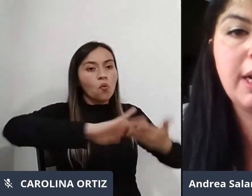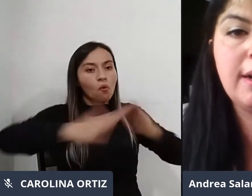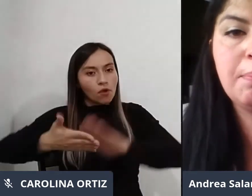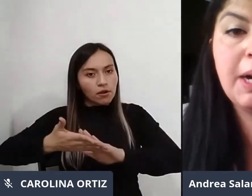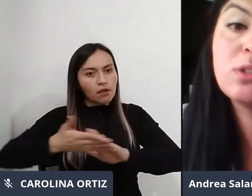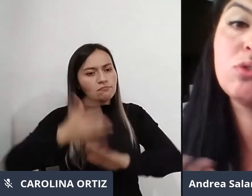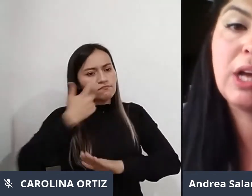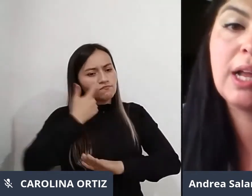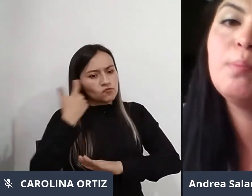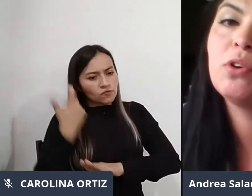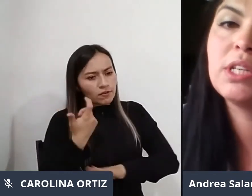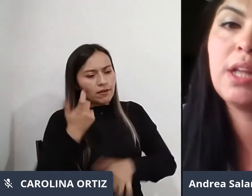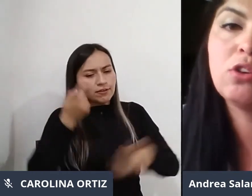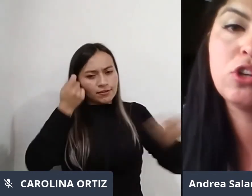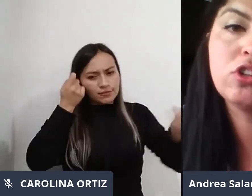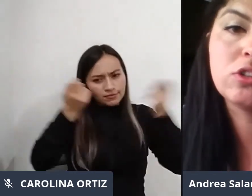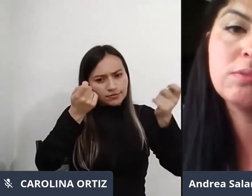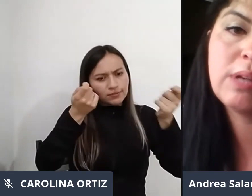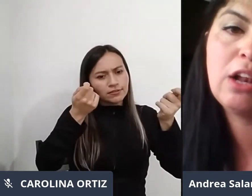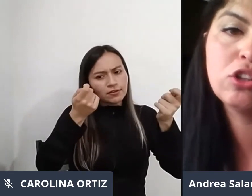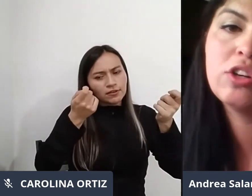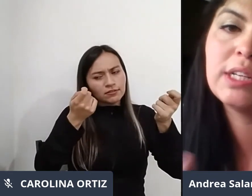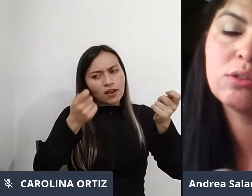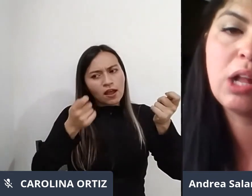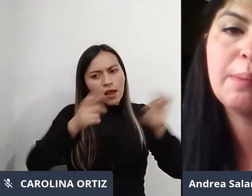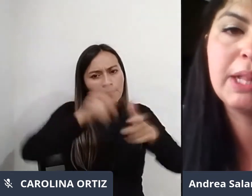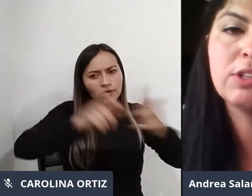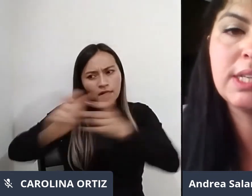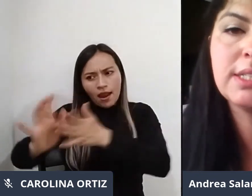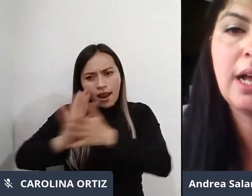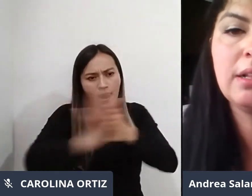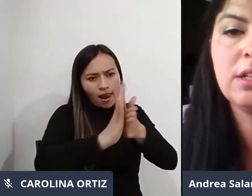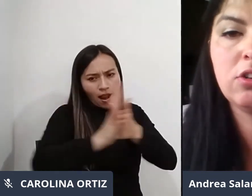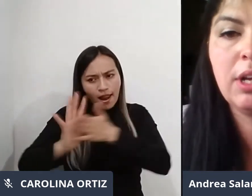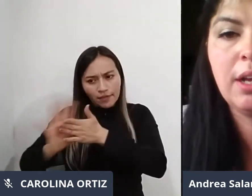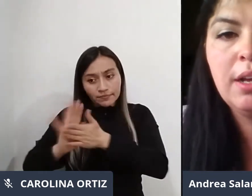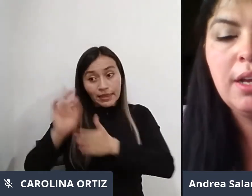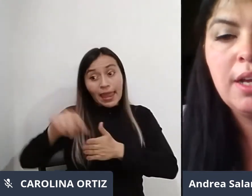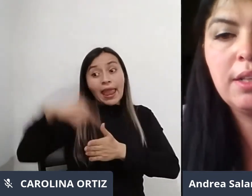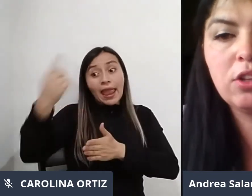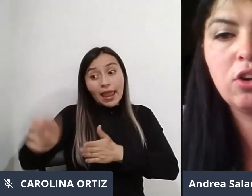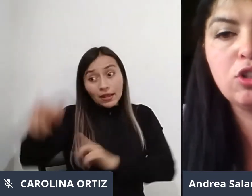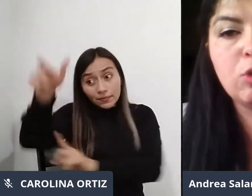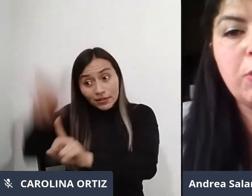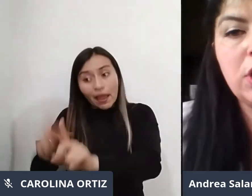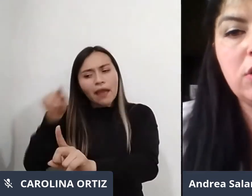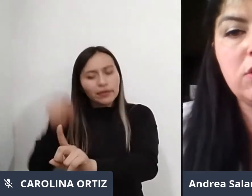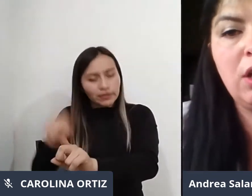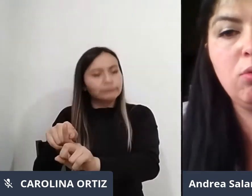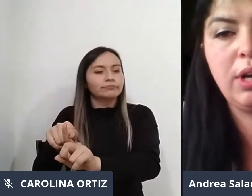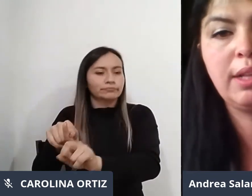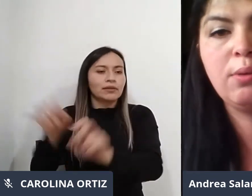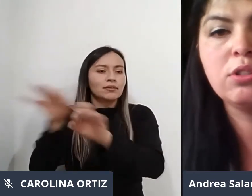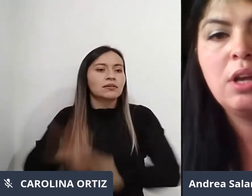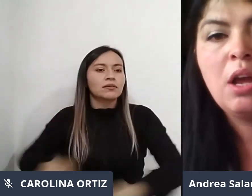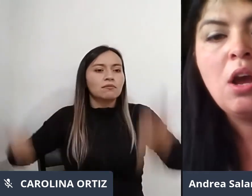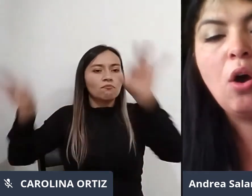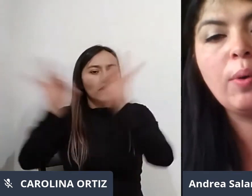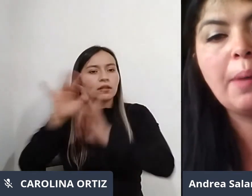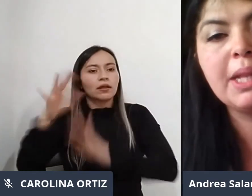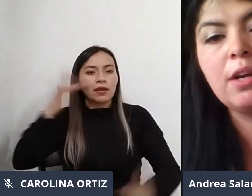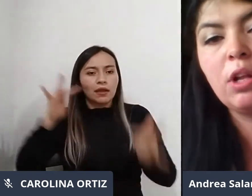esos medios para escuchar las voces de los otros. El otro es un elemento esencial dentro de estos procesos